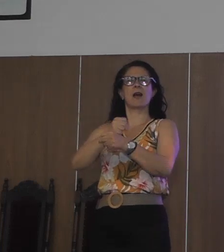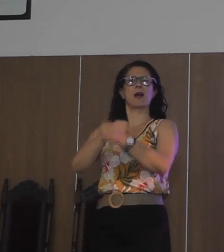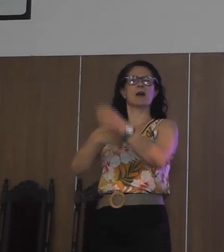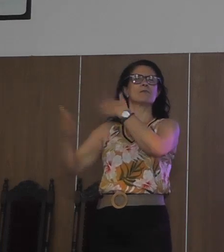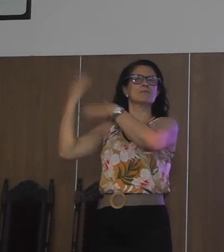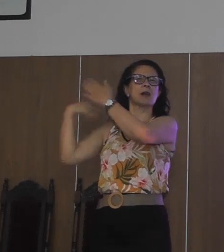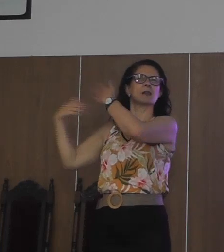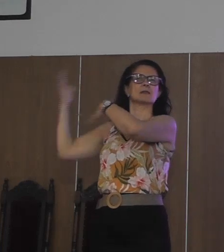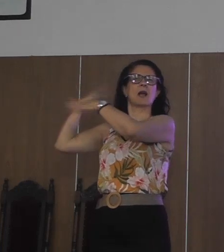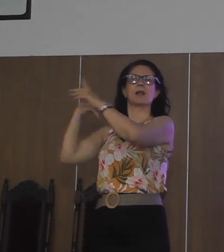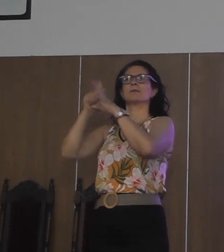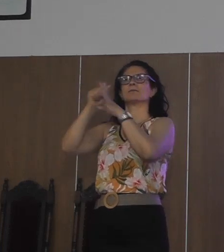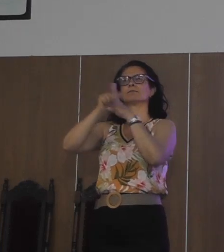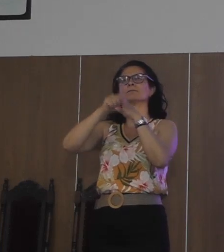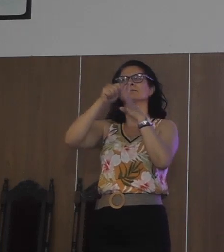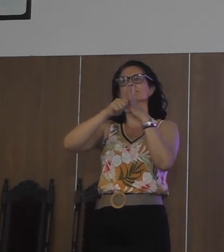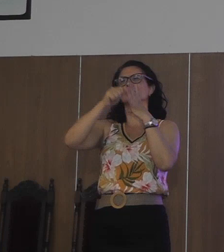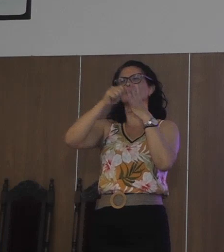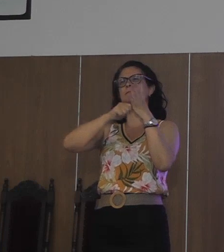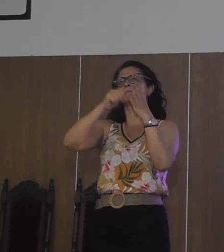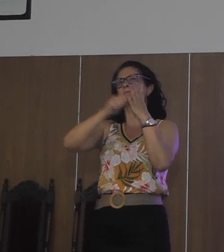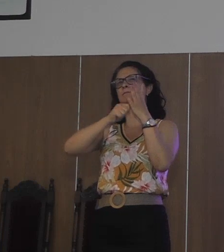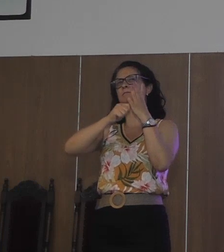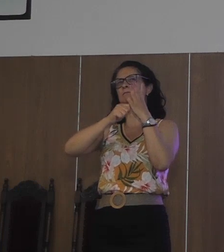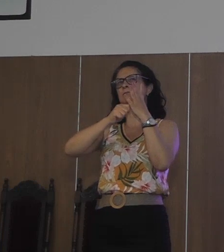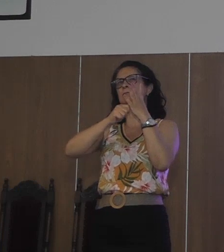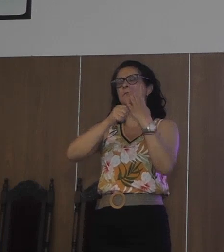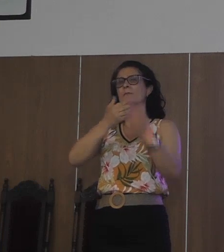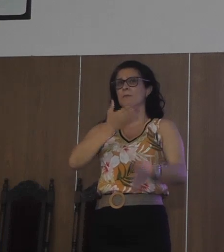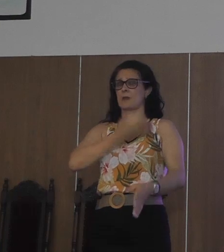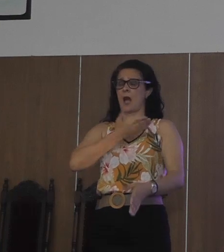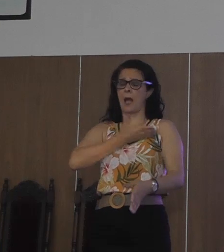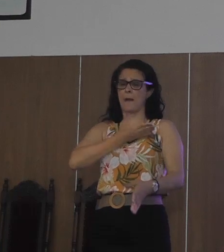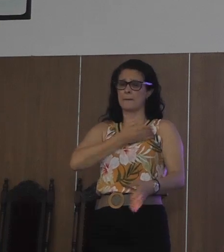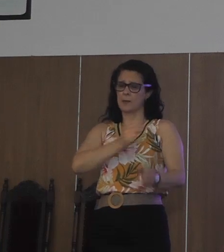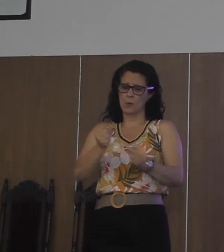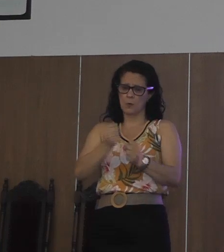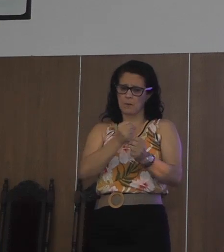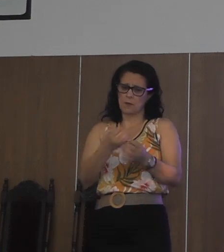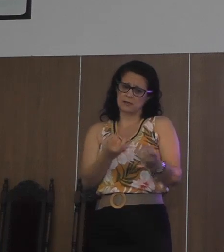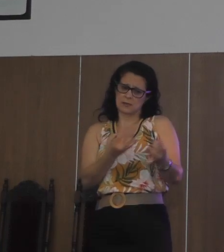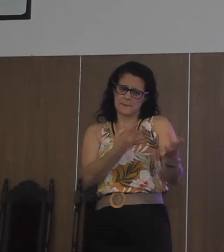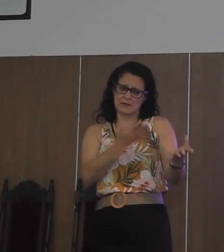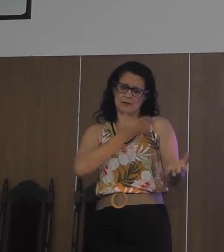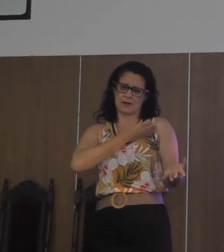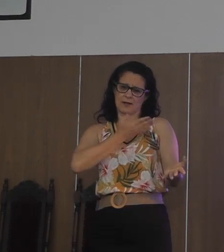maio, junho. Um homem desampara um homem, mas Deus jamais desampara os seus.